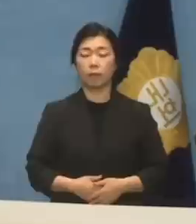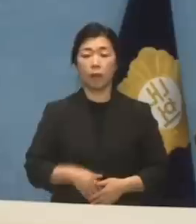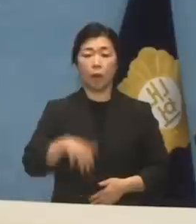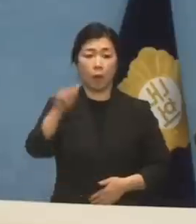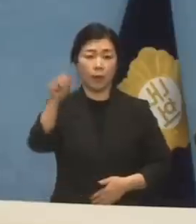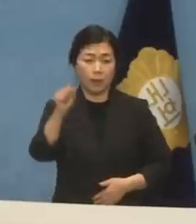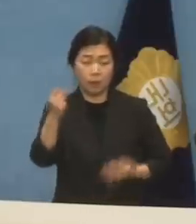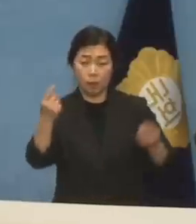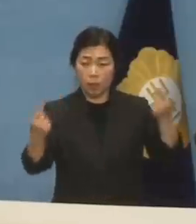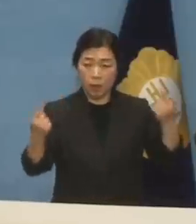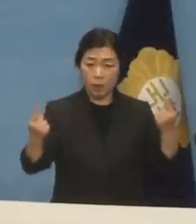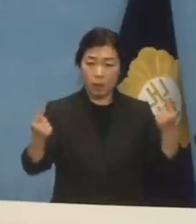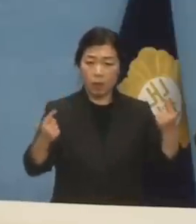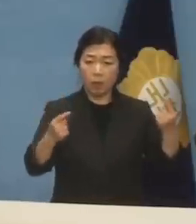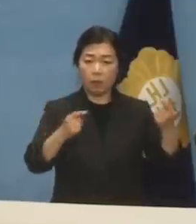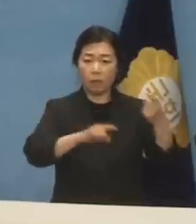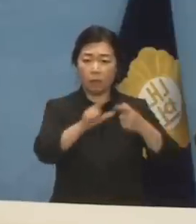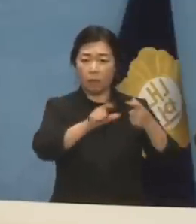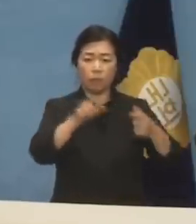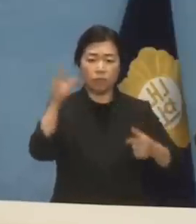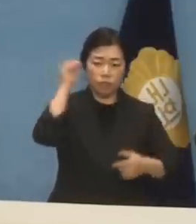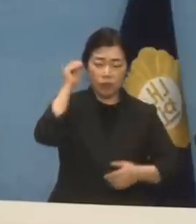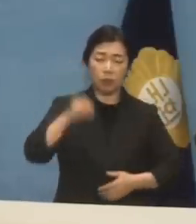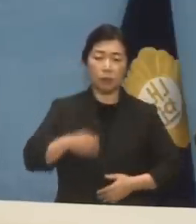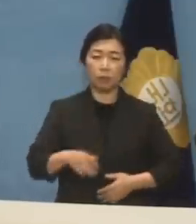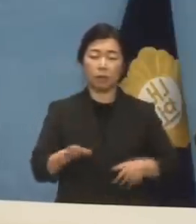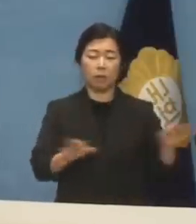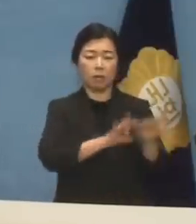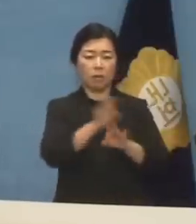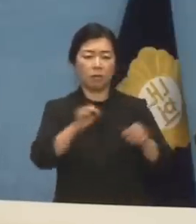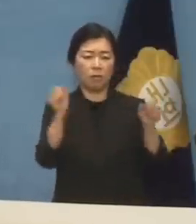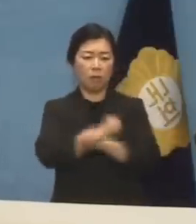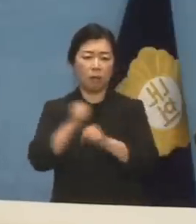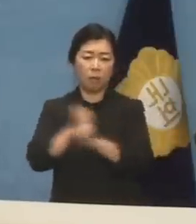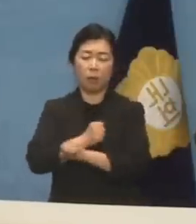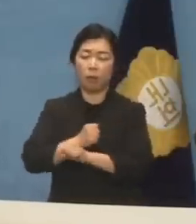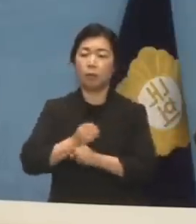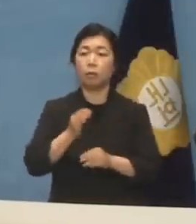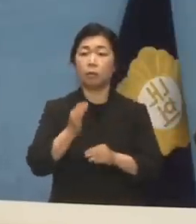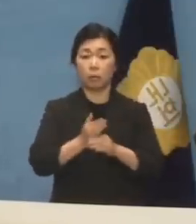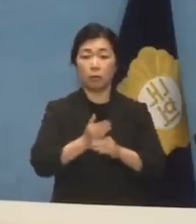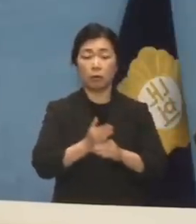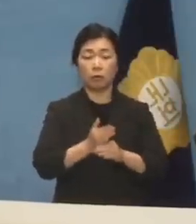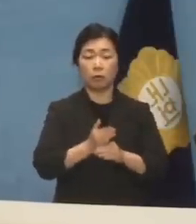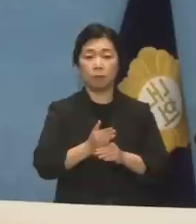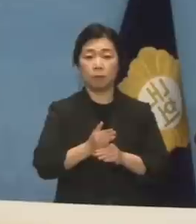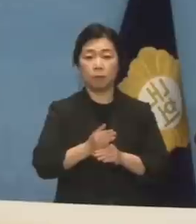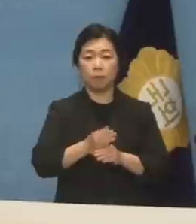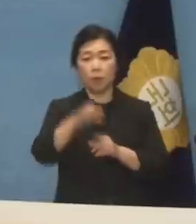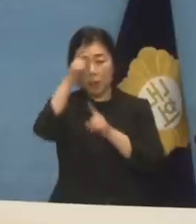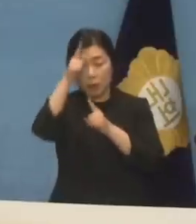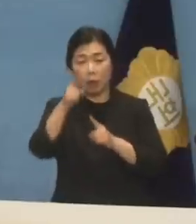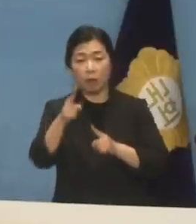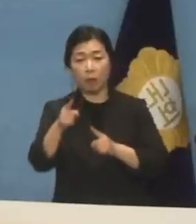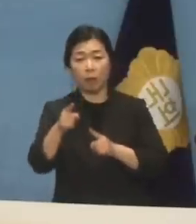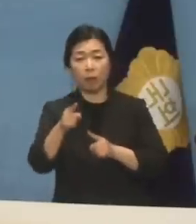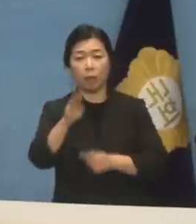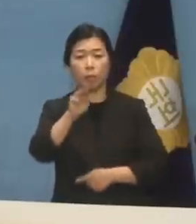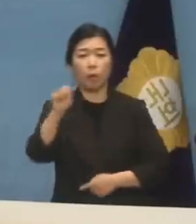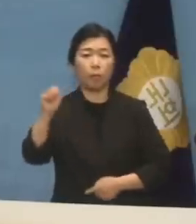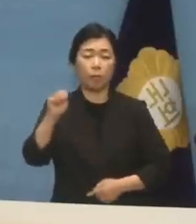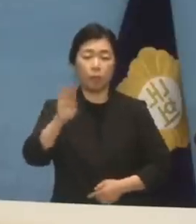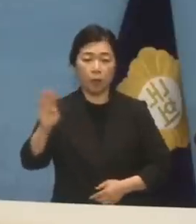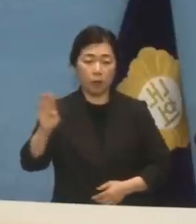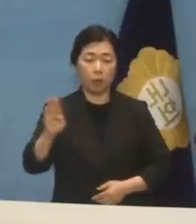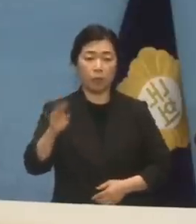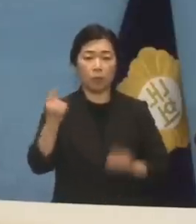겁니다. YS보다 무식하고 경제를 파괴하고 있습니다. 이명박보다